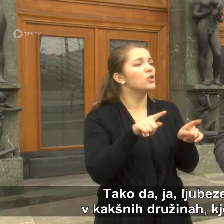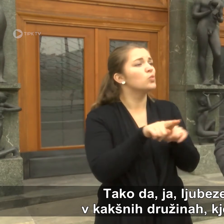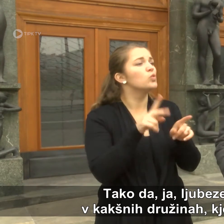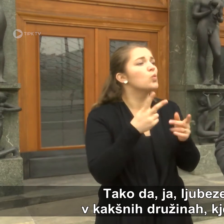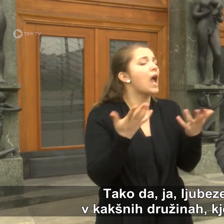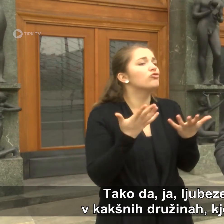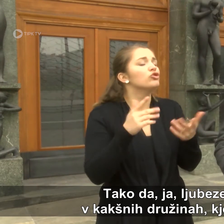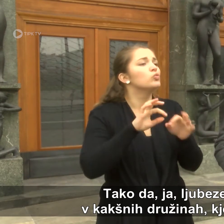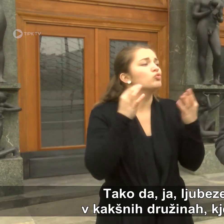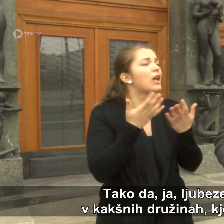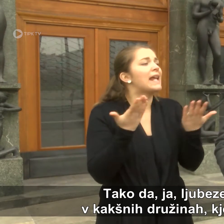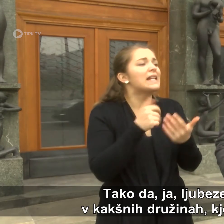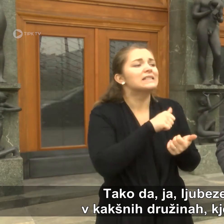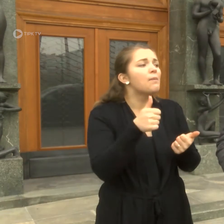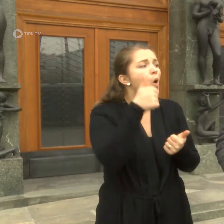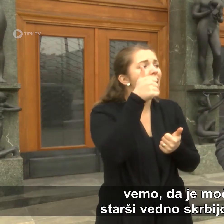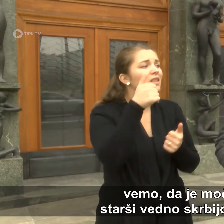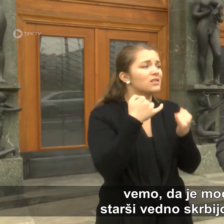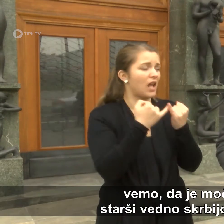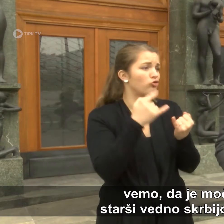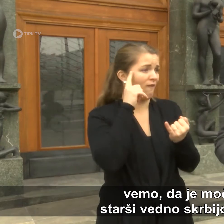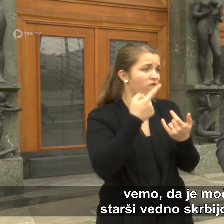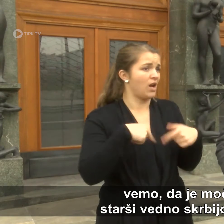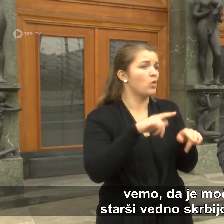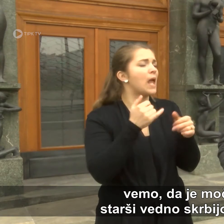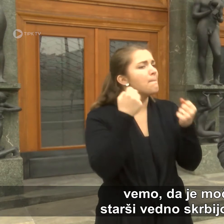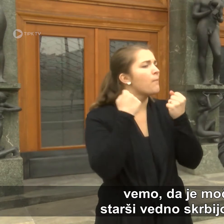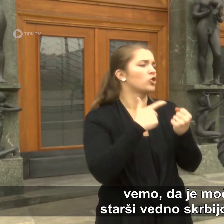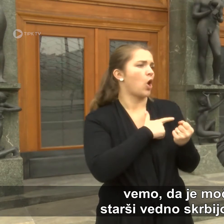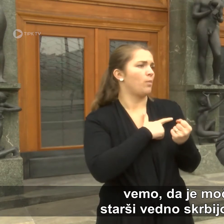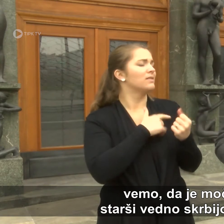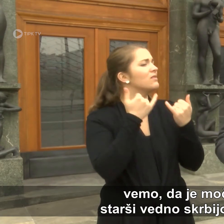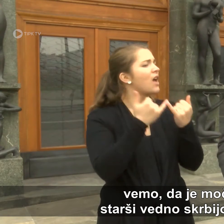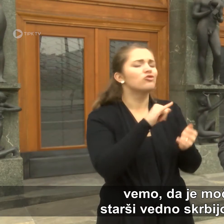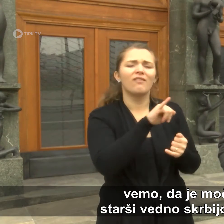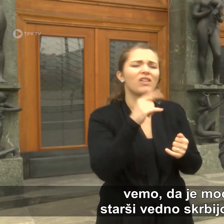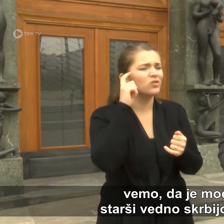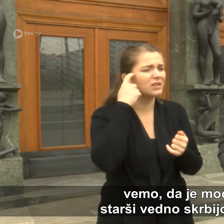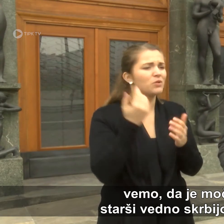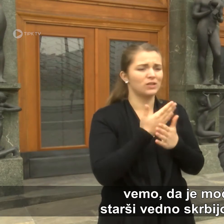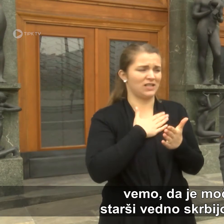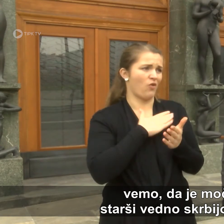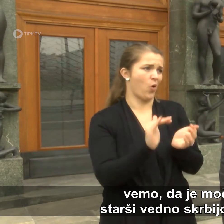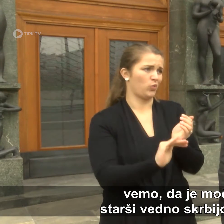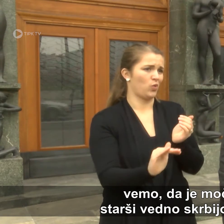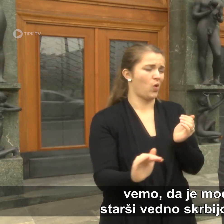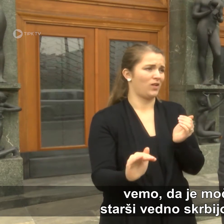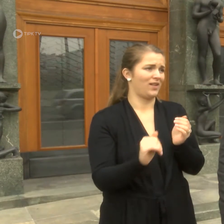v kakšnih družinah, kjer je samo en starš, vemo, da je močna ljubezen. Starši vedno skrbijo za svoje otroke.